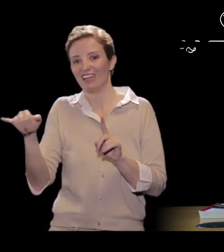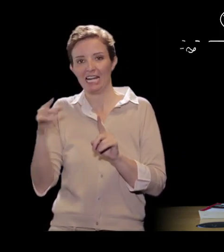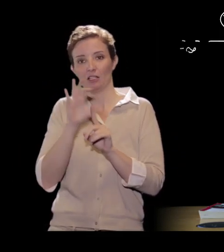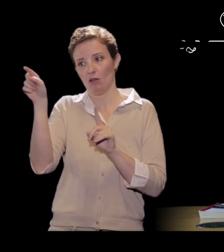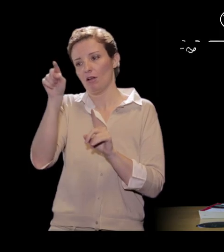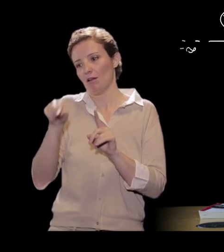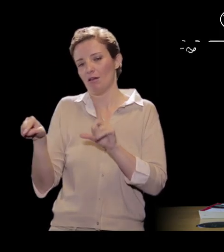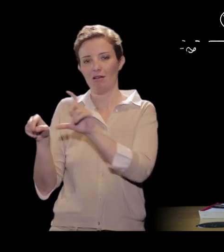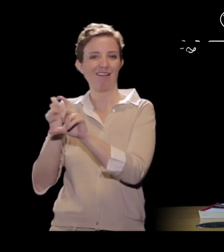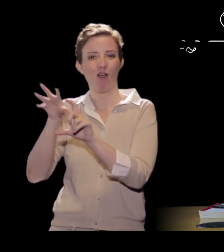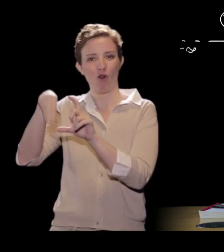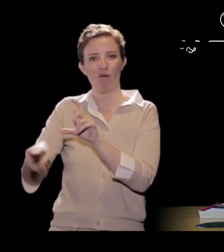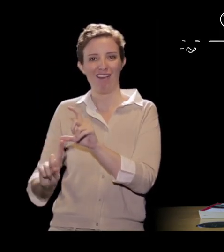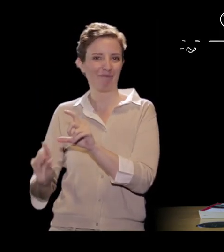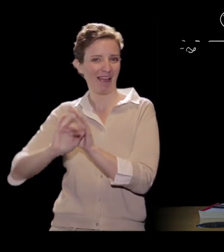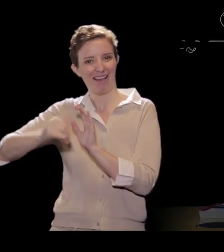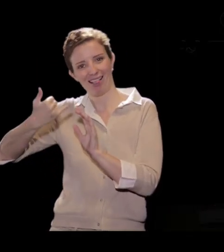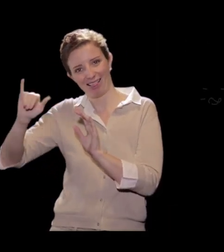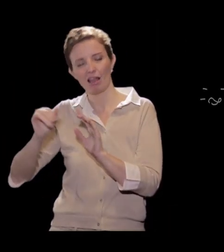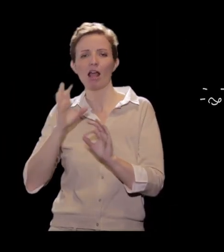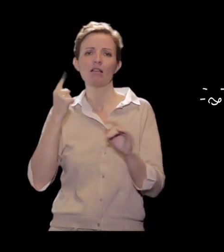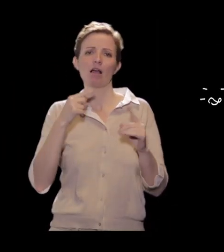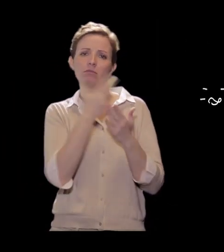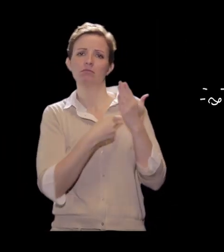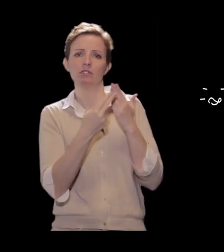insieme delle soluzioni